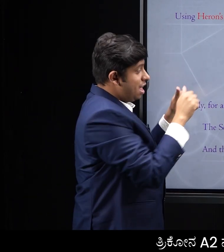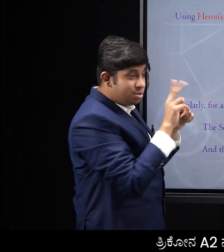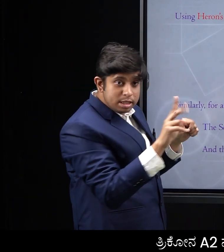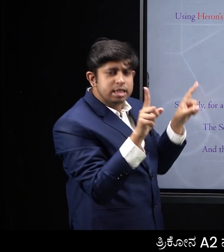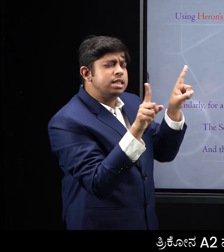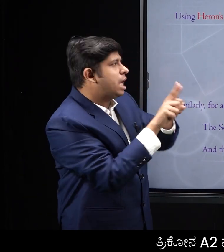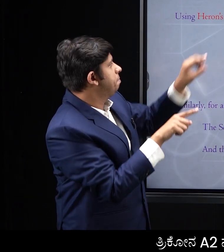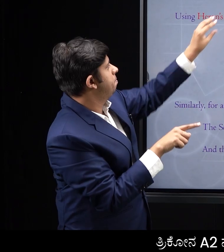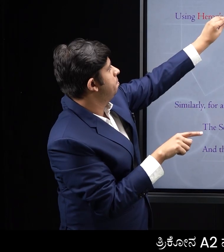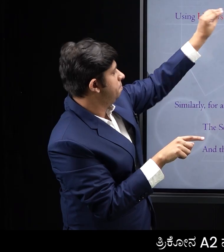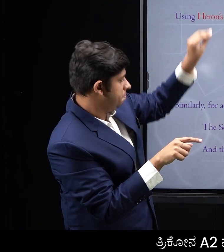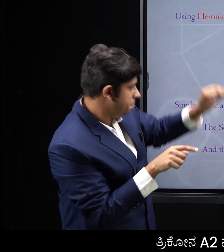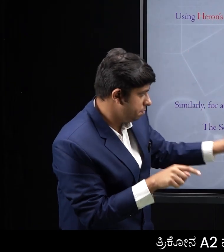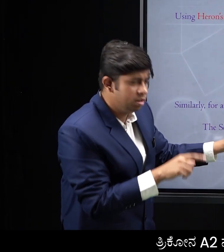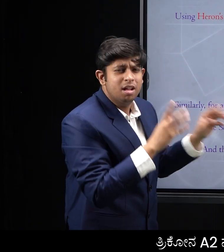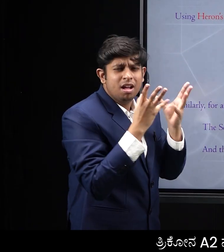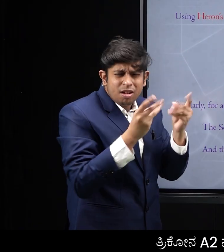35.49 ಸೆಂಟಿಮೀಟರ್ ಸ್ಕ್ವೇರ್ ಆಗಿರುತ್ತದೆ.